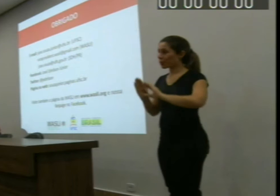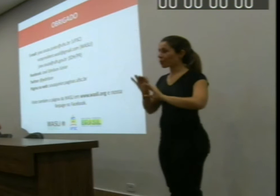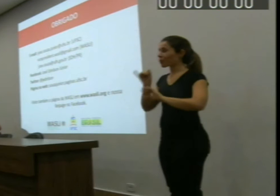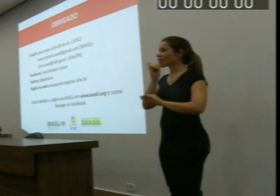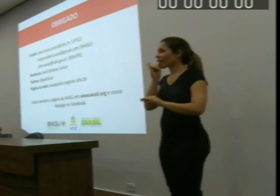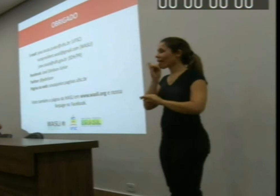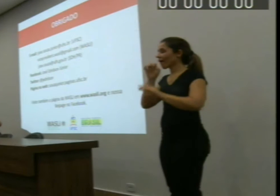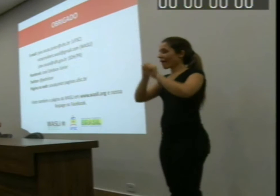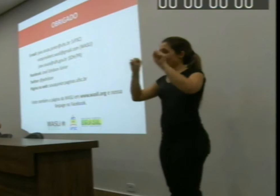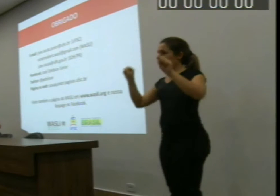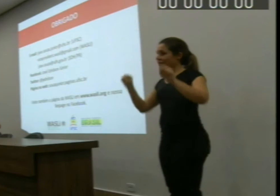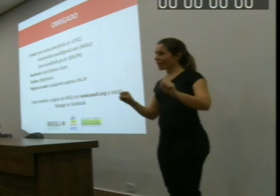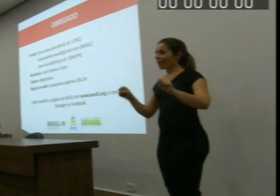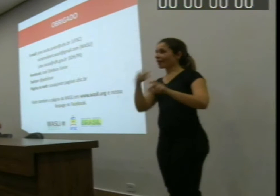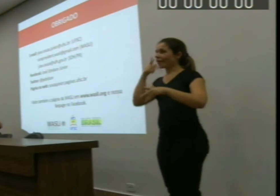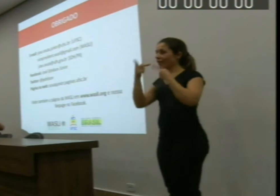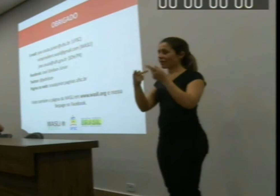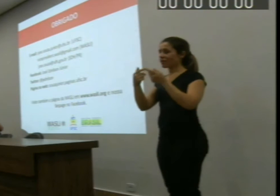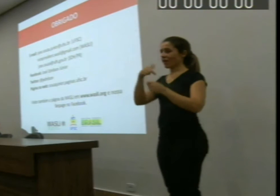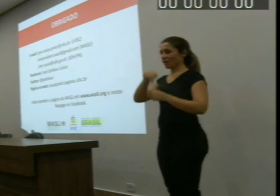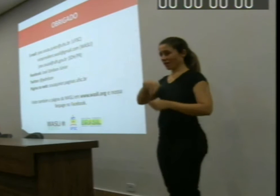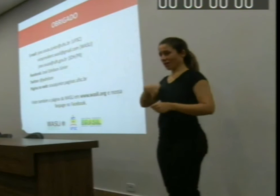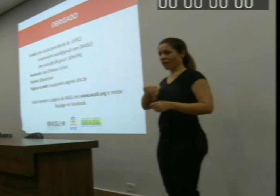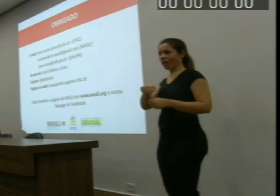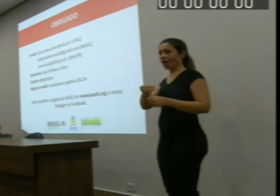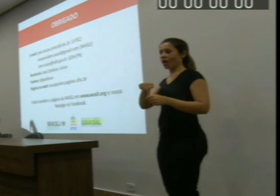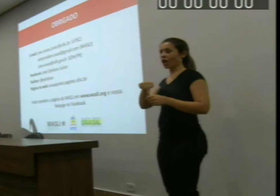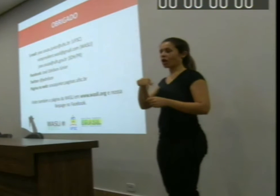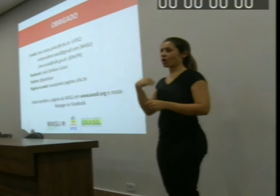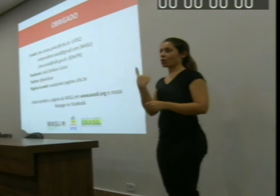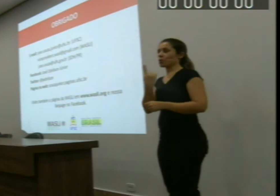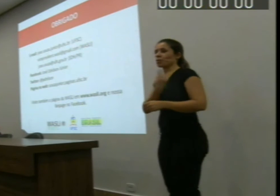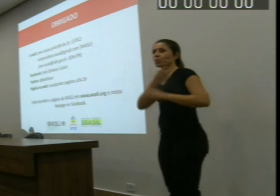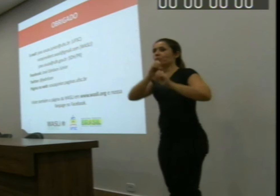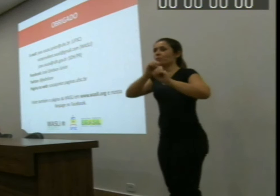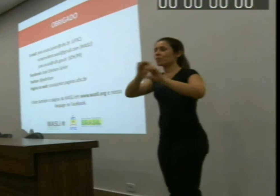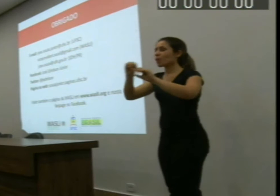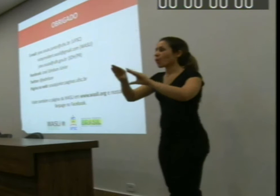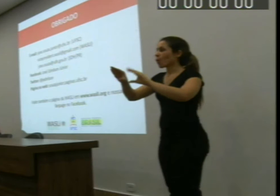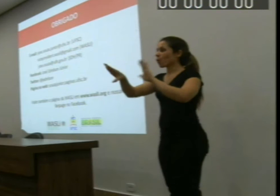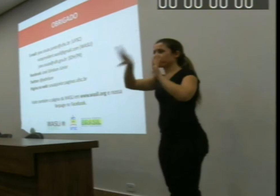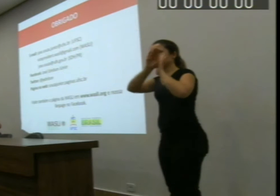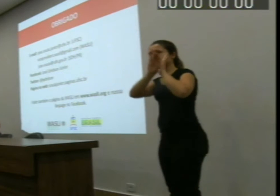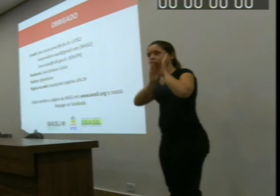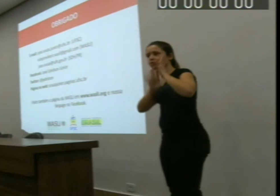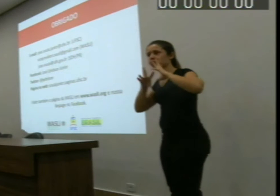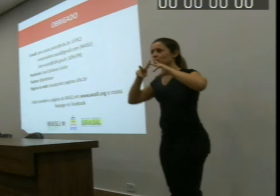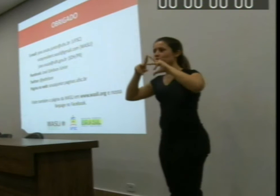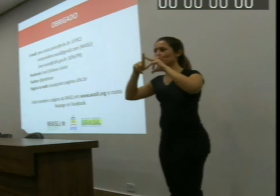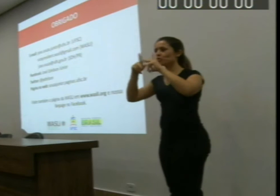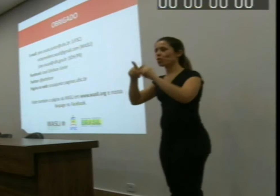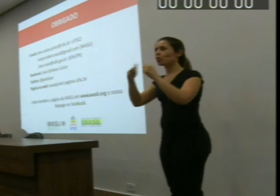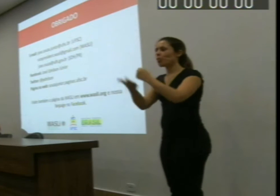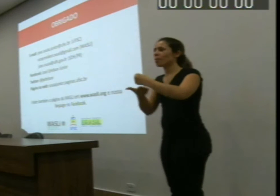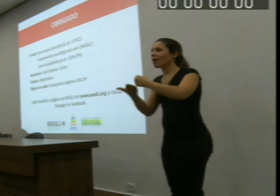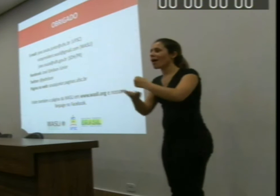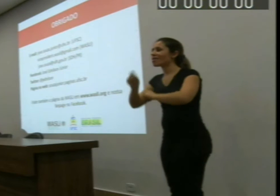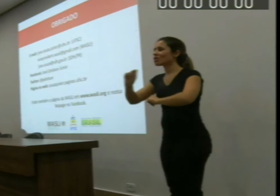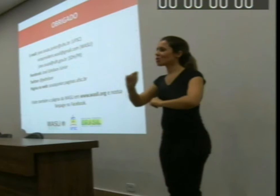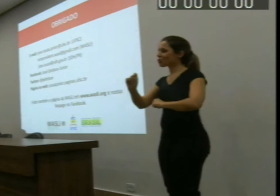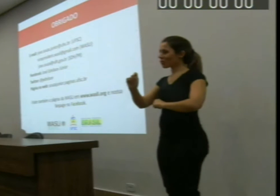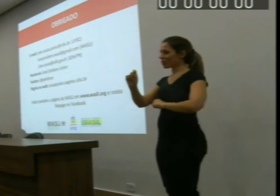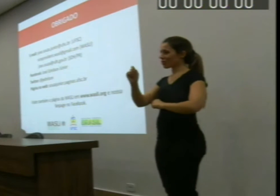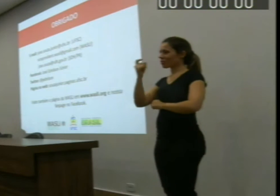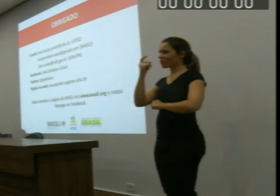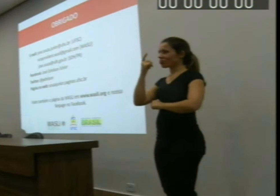diz não aqui nós somos construtivistas então o nosso ensino todo o conteúdo tudo é baseado em uma perspectiva Educacional numa perspectiva